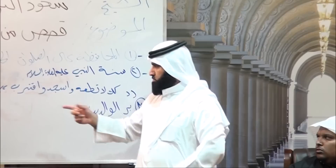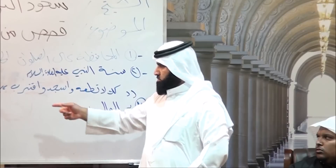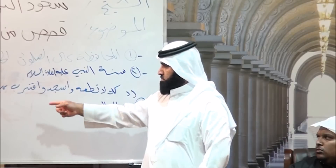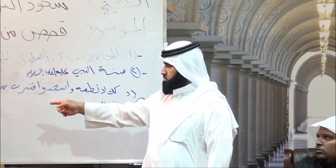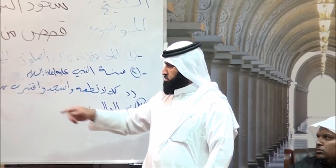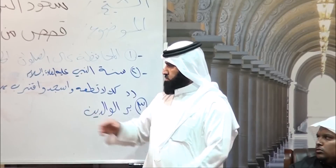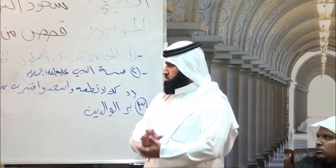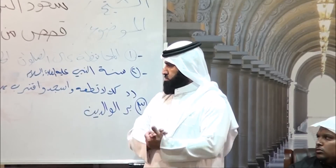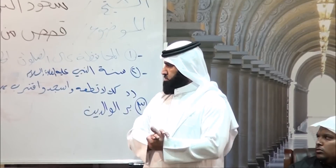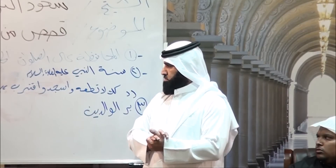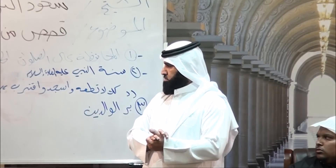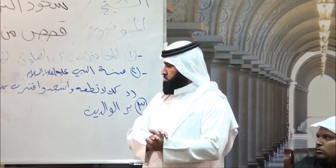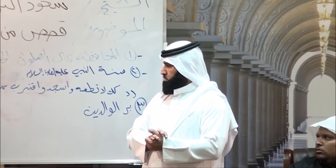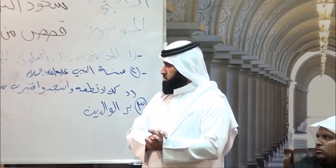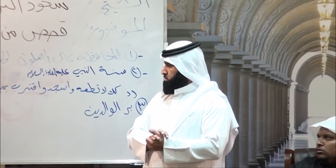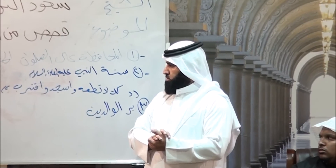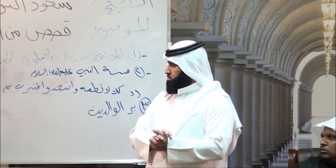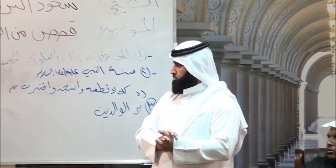البلخي.